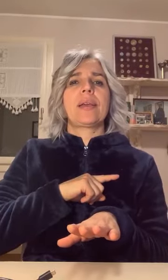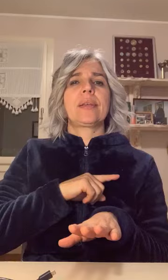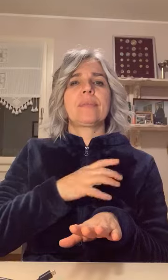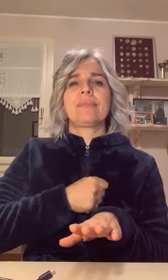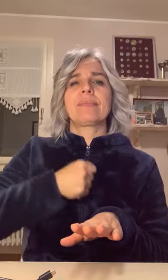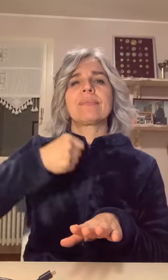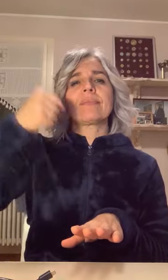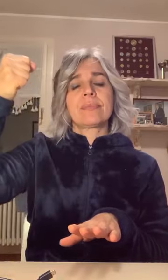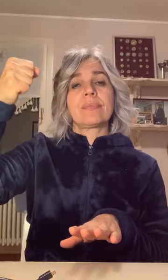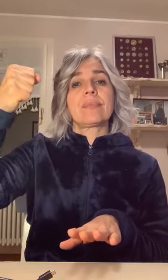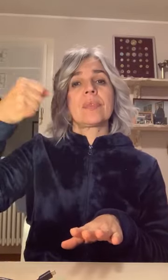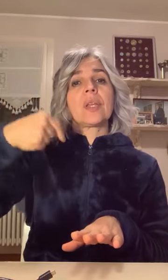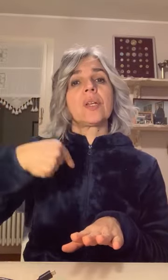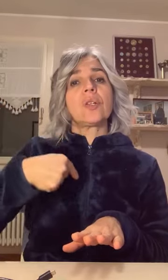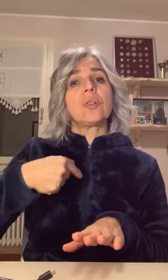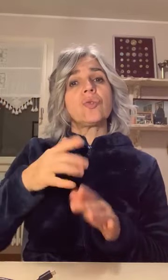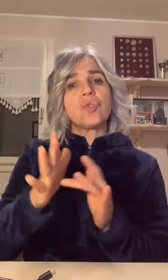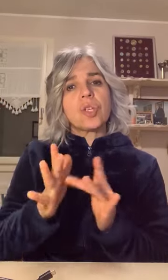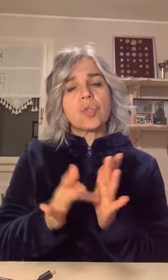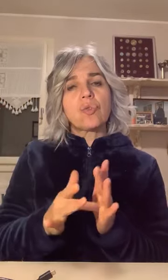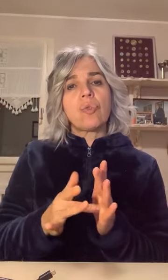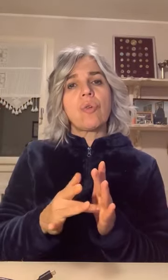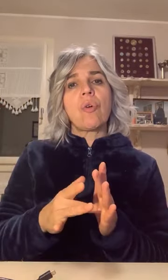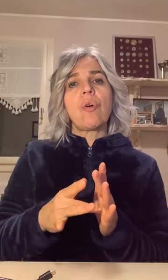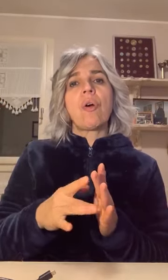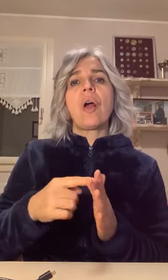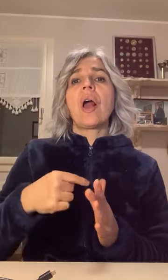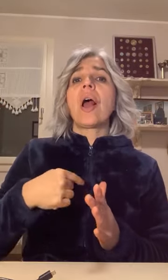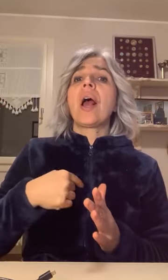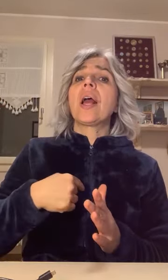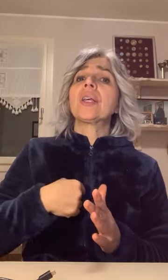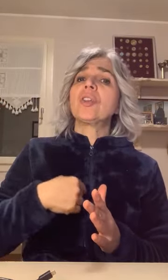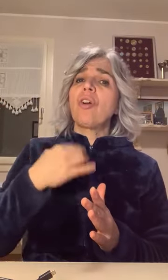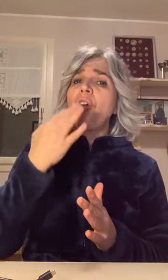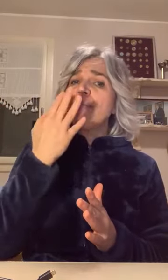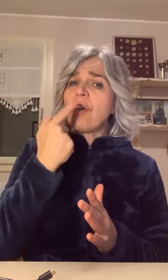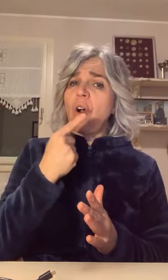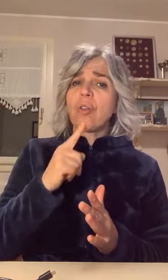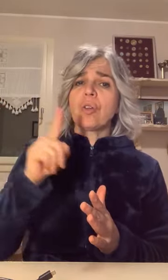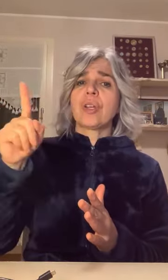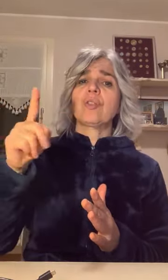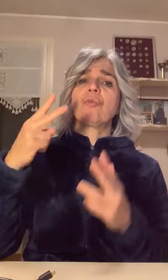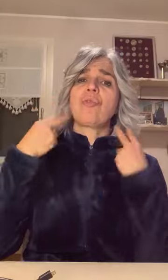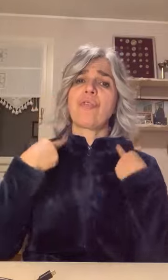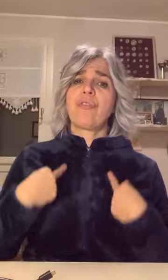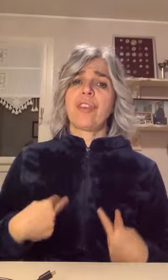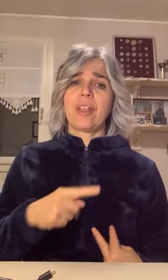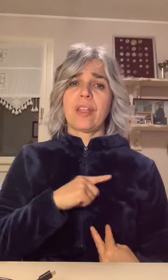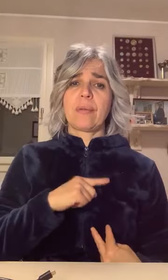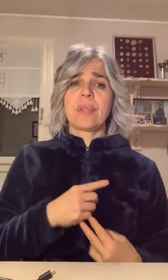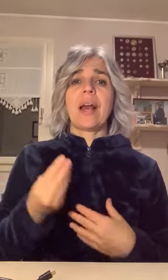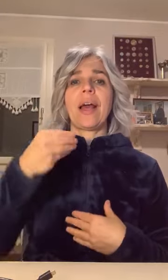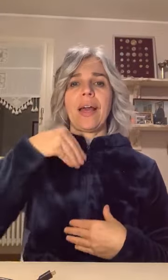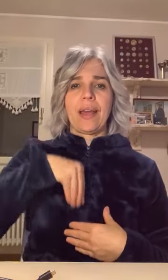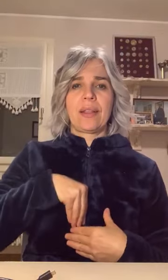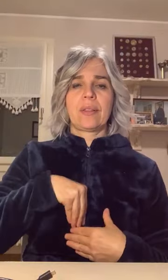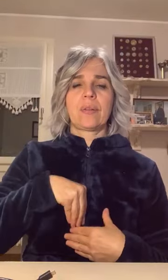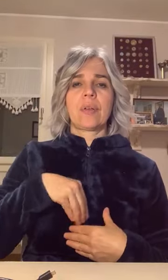ci dice che se con la bocca avrai confessato e con il cuore avrai creduto e tu credi che Gesù Cristo è risorto dai morti,